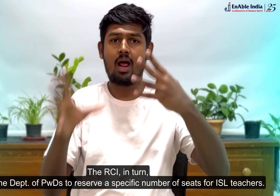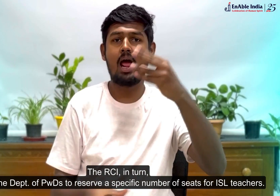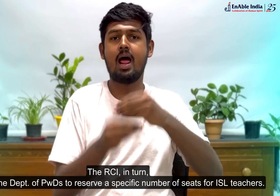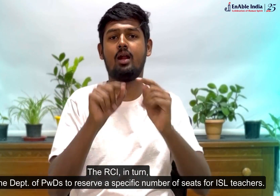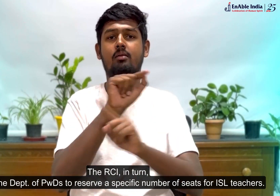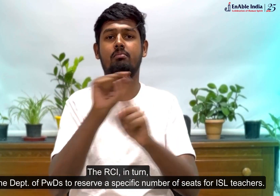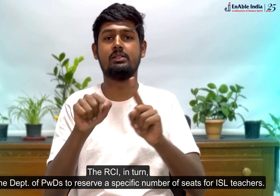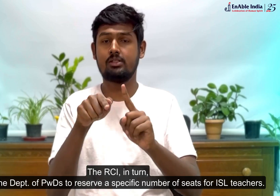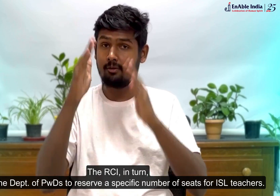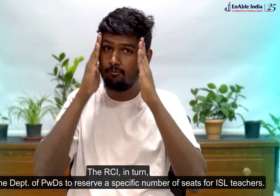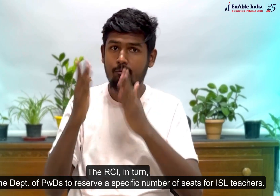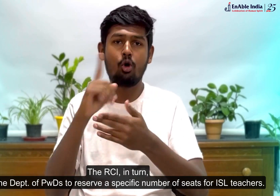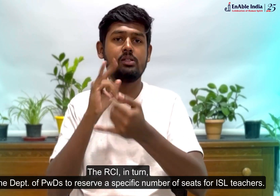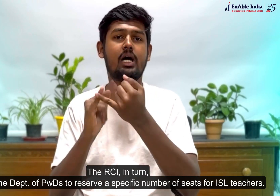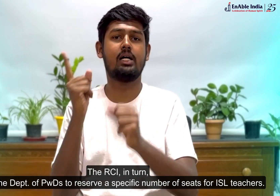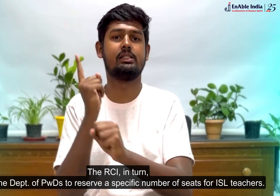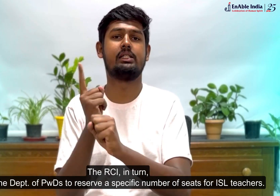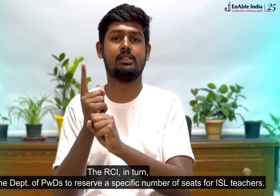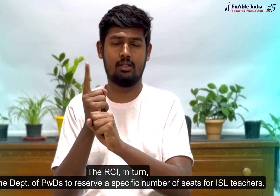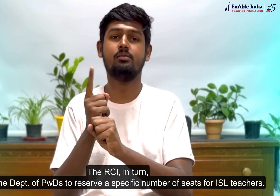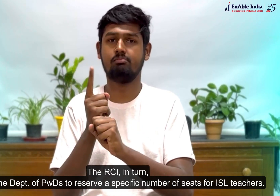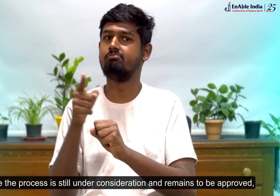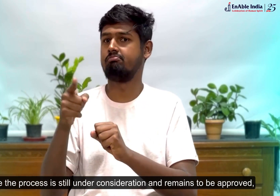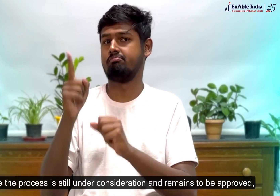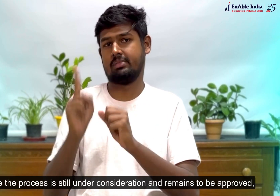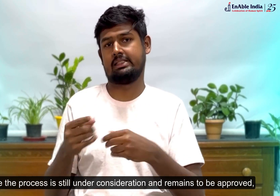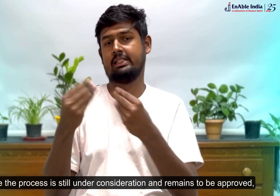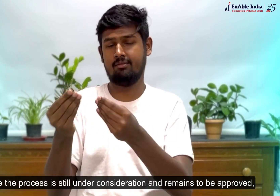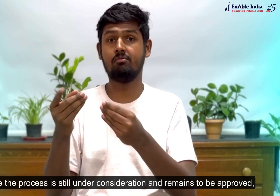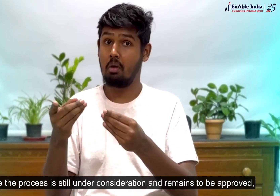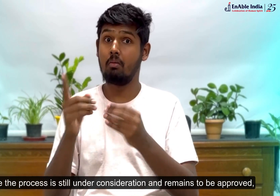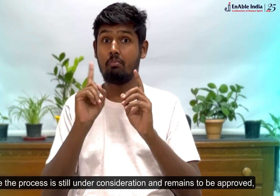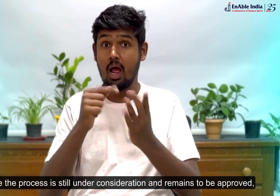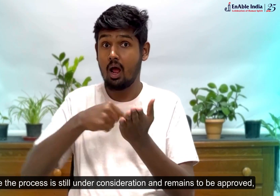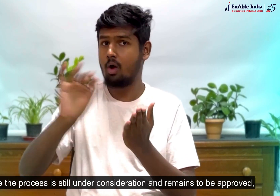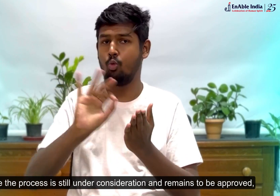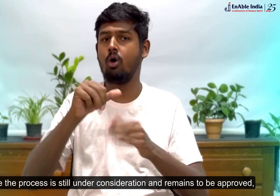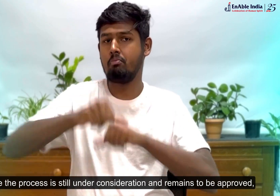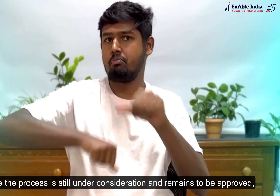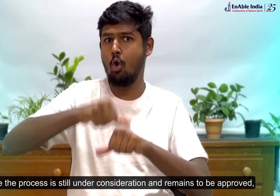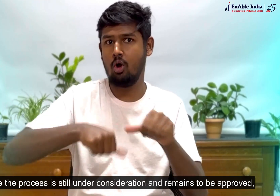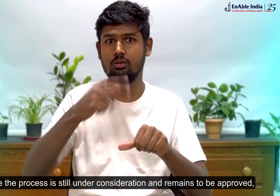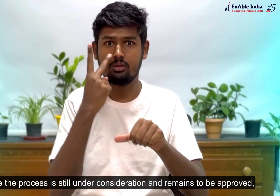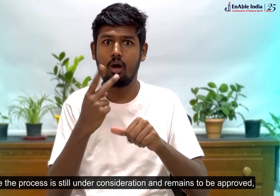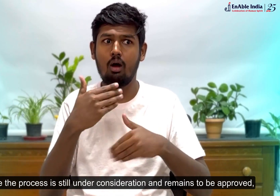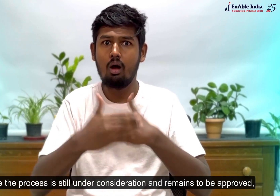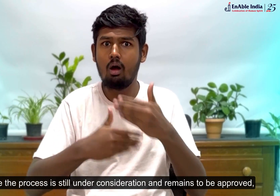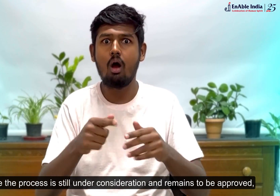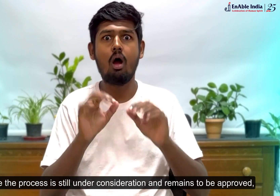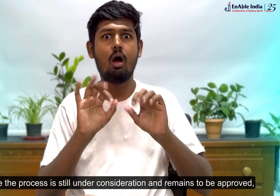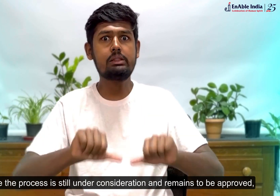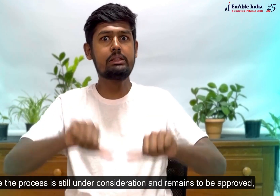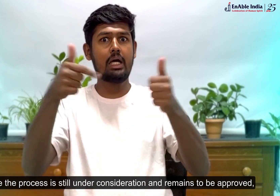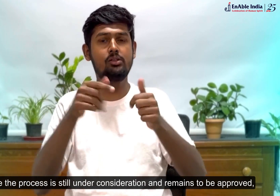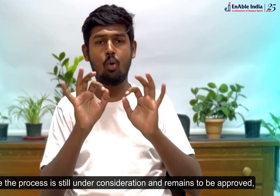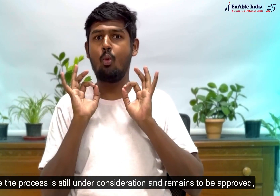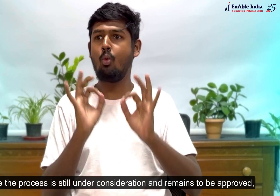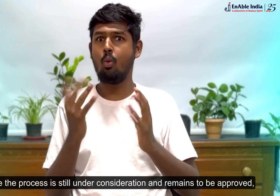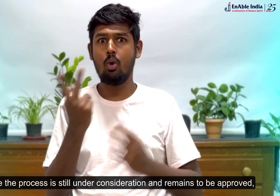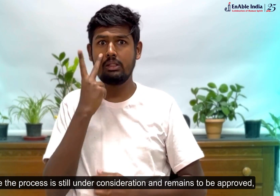शिक्षकों के लिए विशिष्ट संख्या में सीटें आरक्षित करने को कहा। हालांकि यह प्रक्रिया अभी भी विचाराधीन है और इसे मंजूरी मिलनी